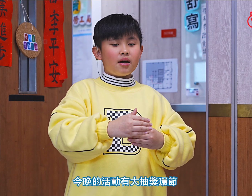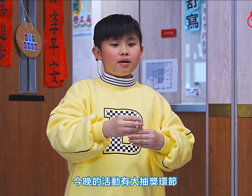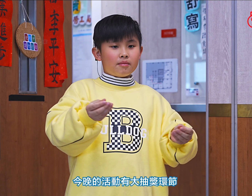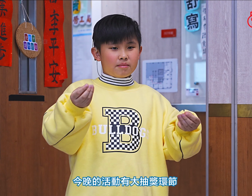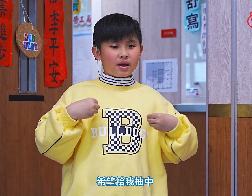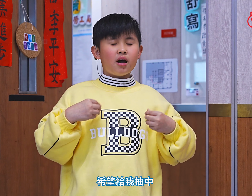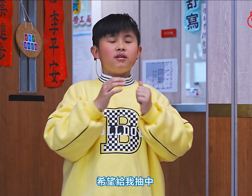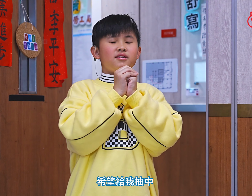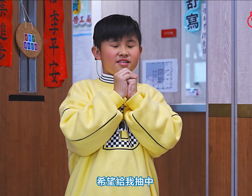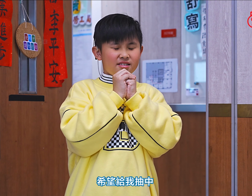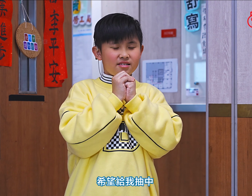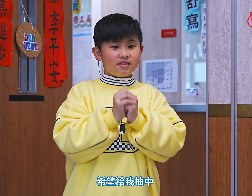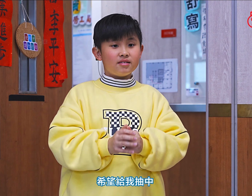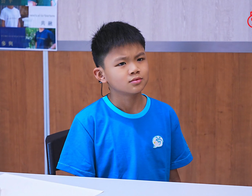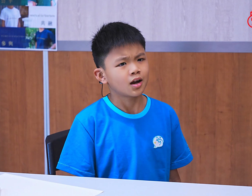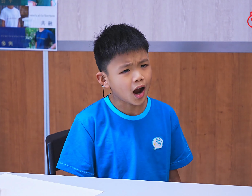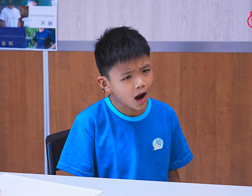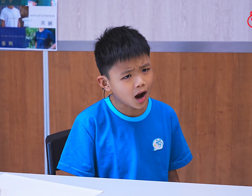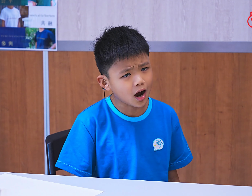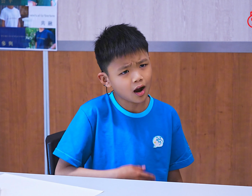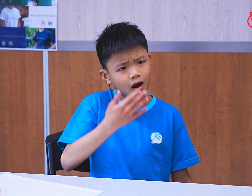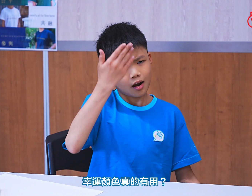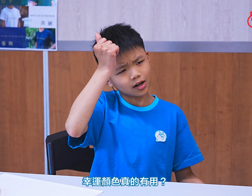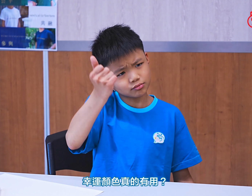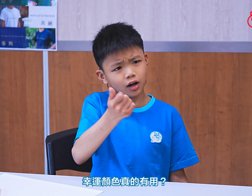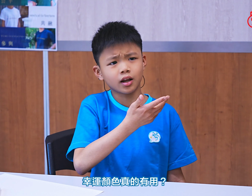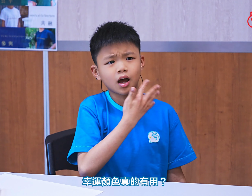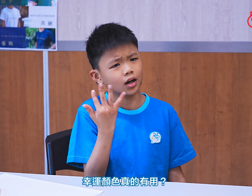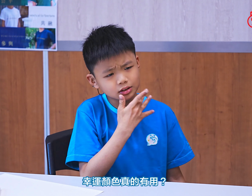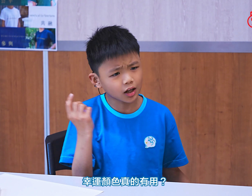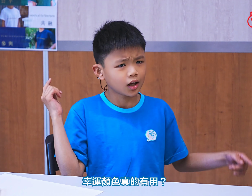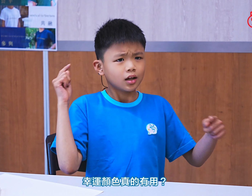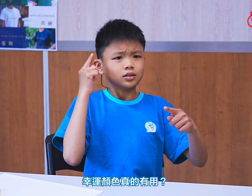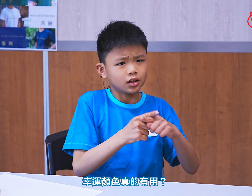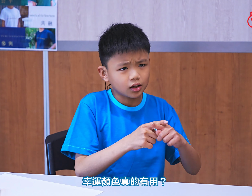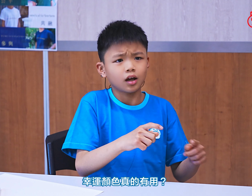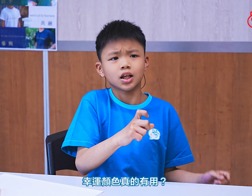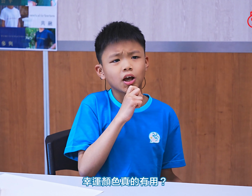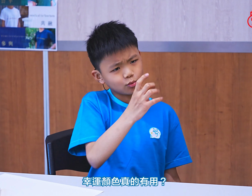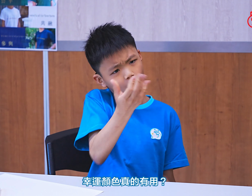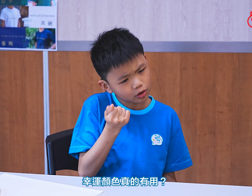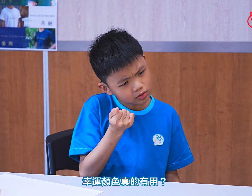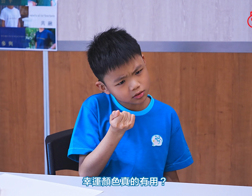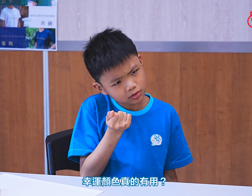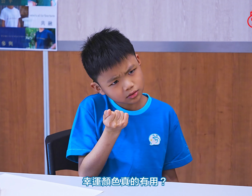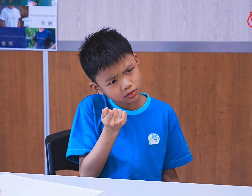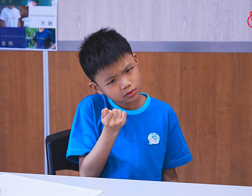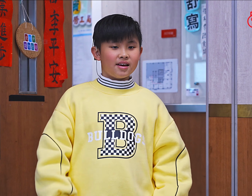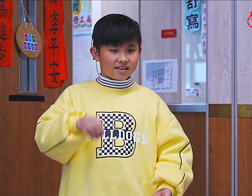希望我抽得中啦。 吓？幸運顏色真係有用嘅咩？